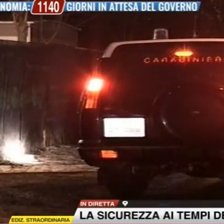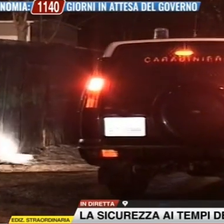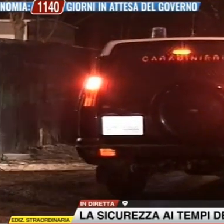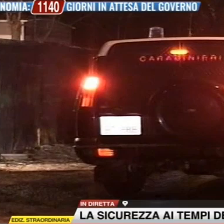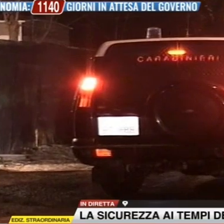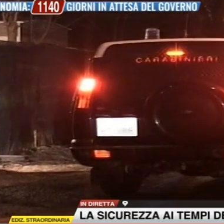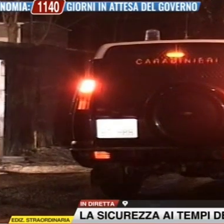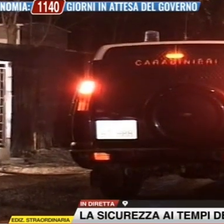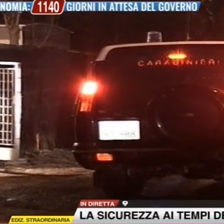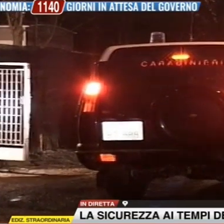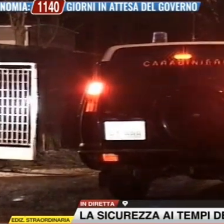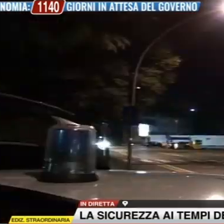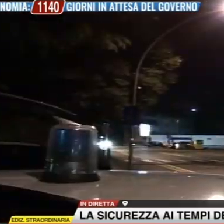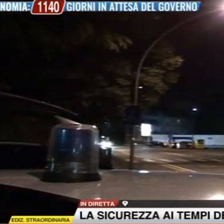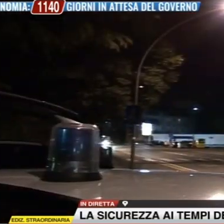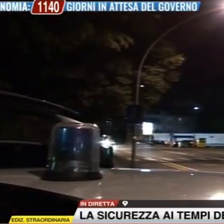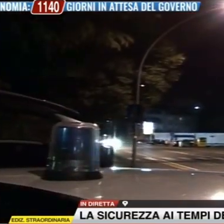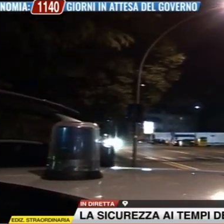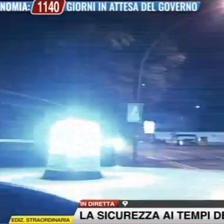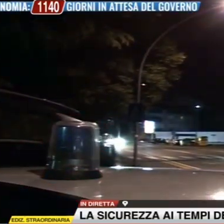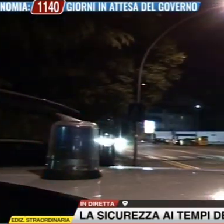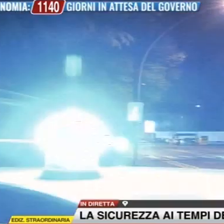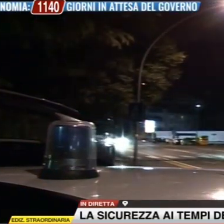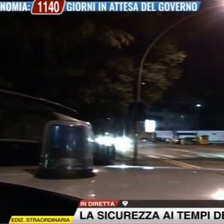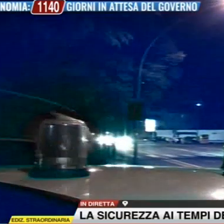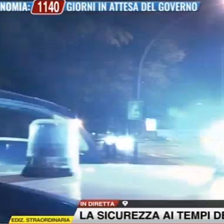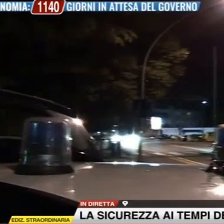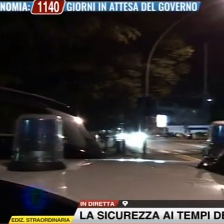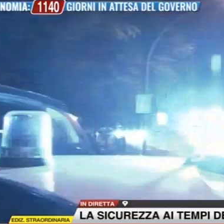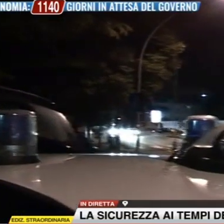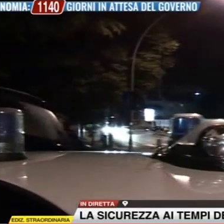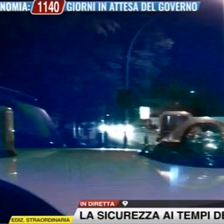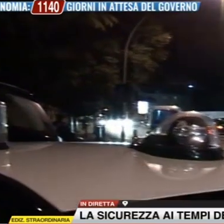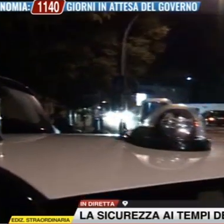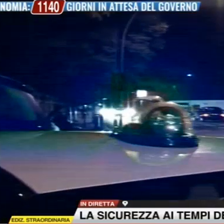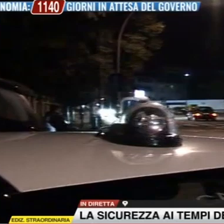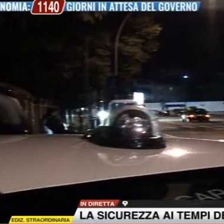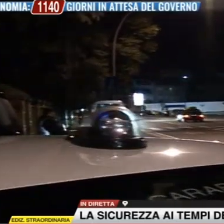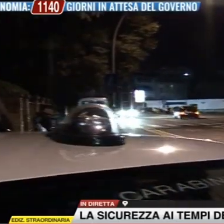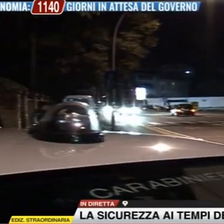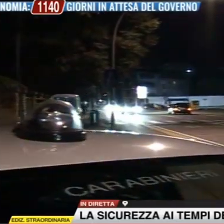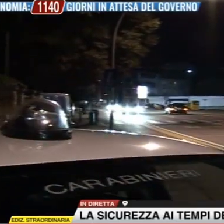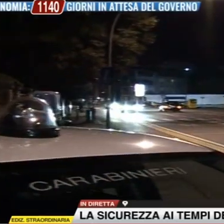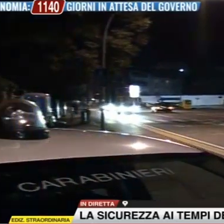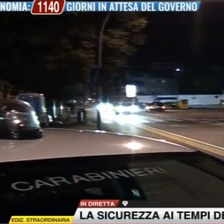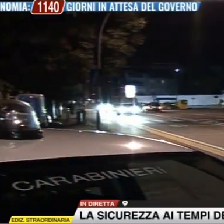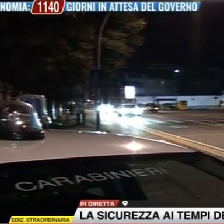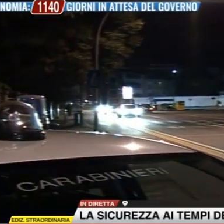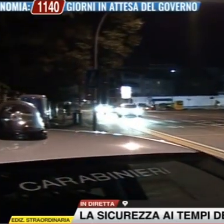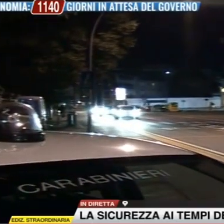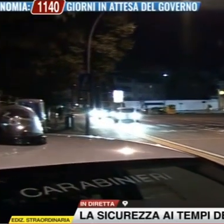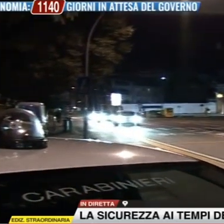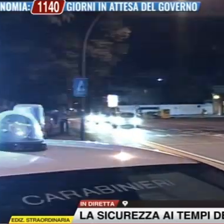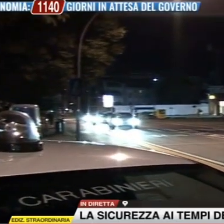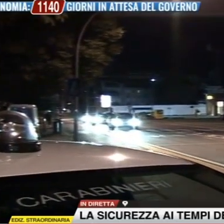parlava con la vittima, il complice riusciva poi a girare per le varie camere della casa e a asportare monili in